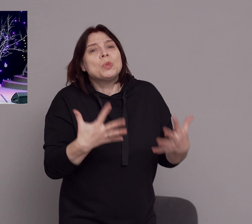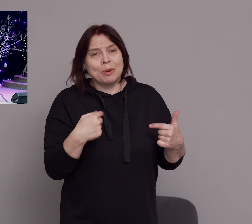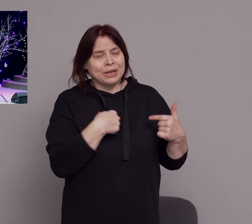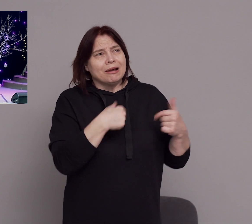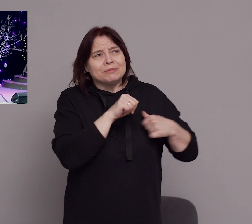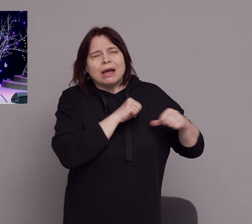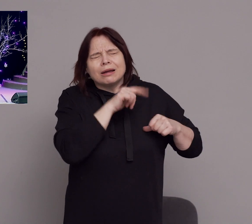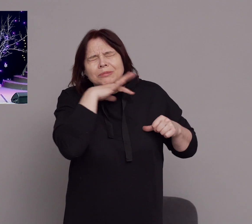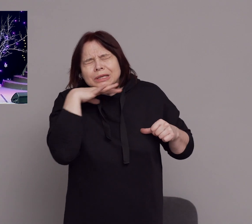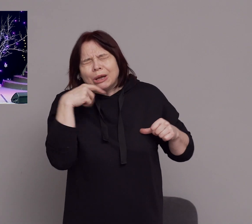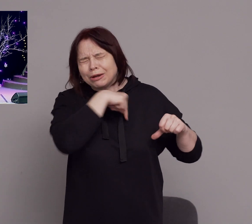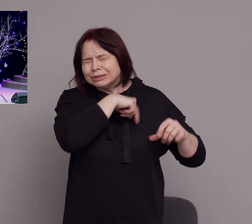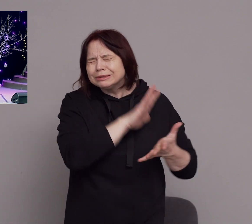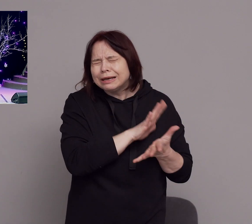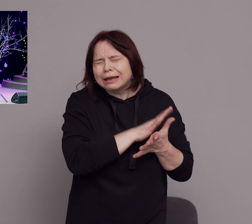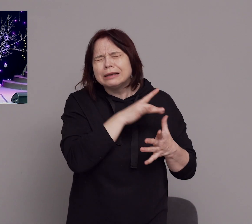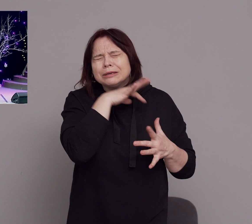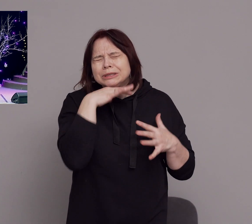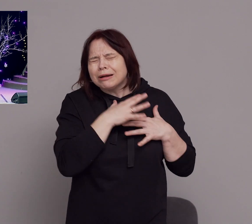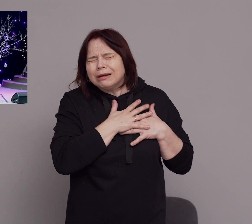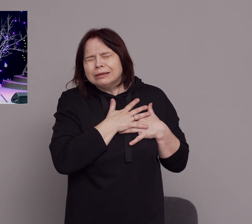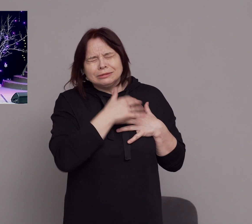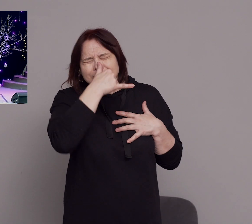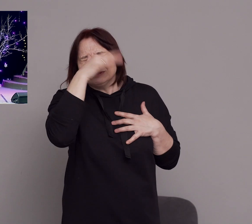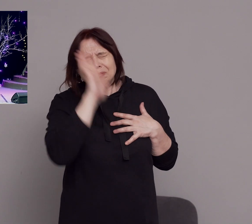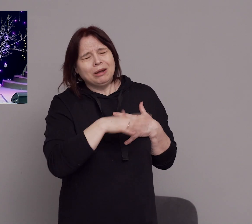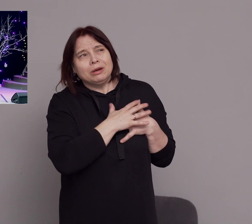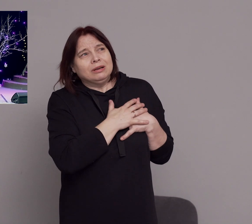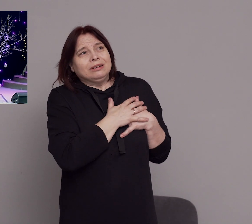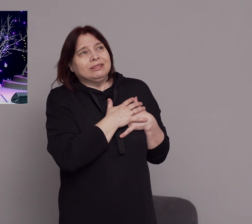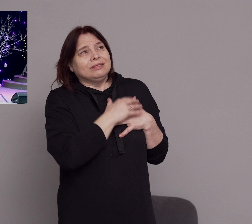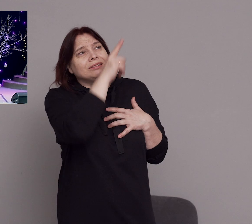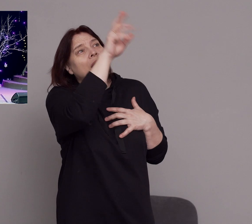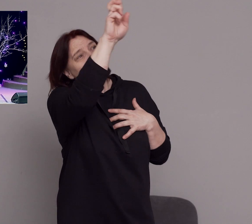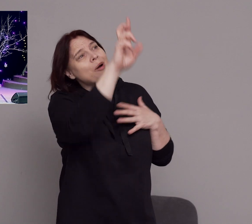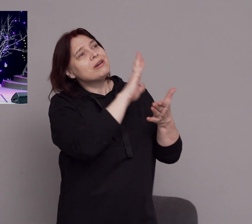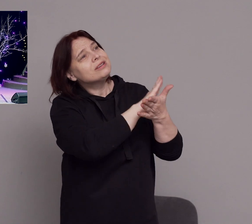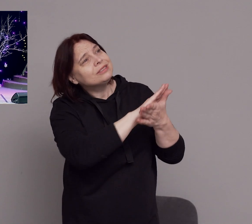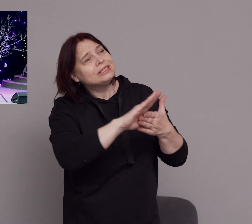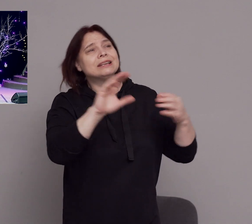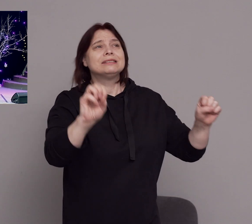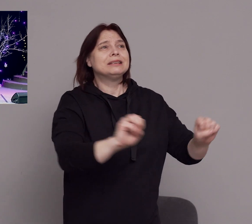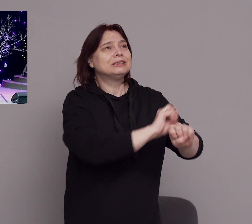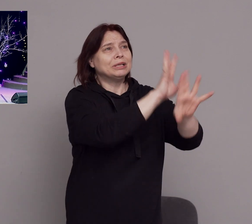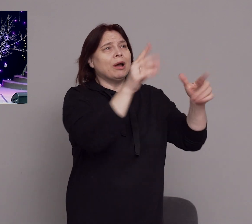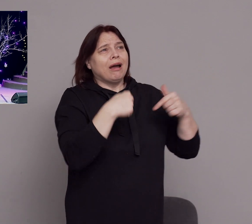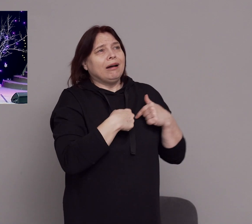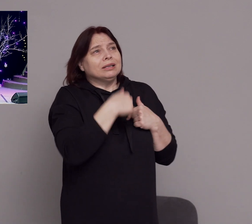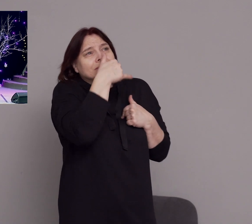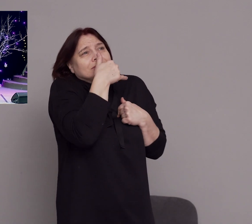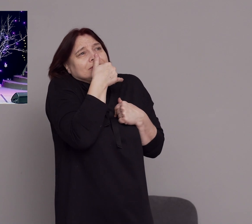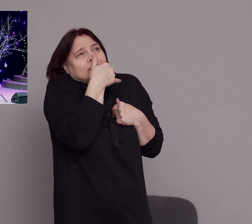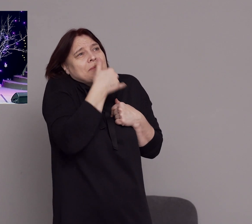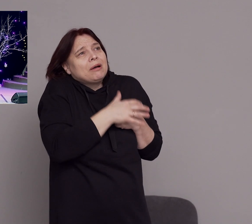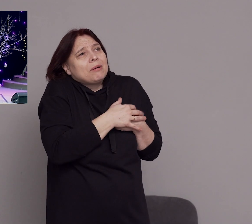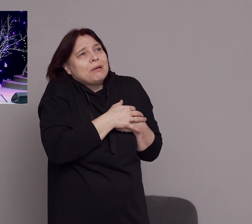Петр смиренный. Петр сказал: «Нет, Иисус, ты же Бог, ты же великий». Это выглядит со стороны